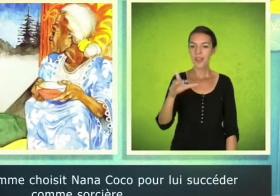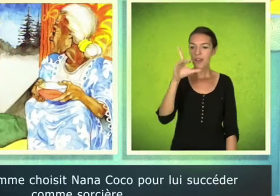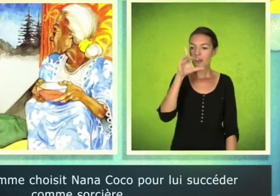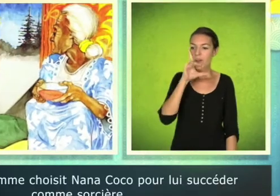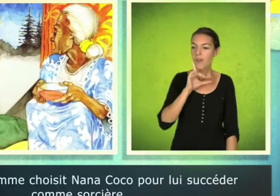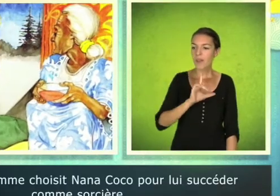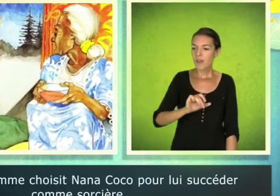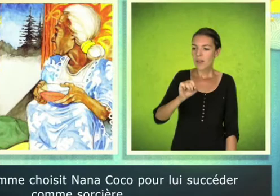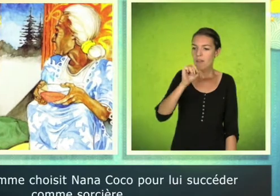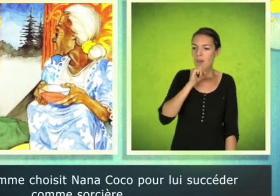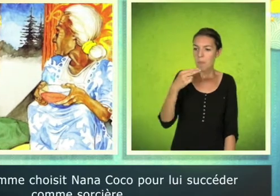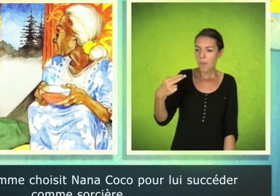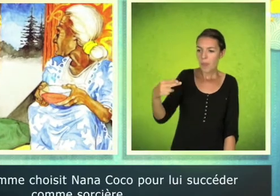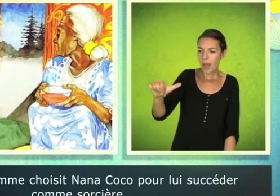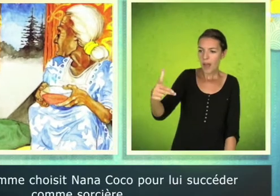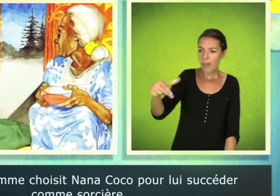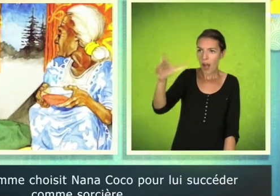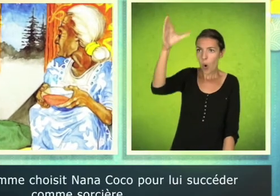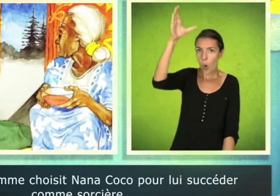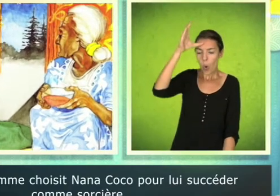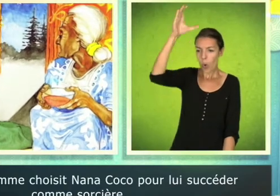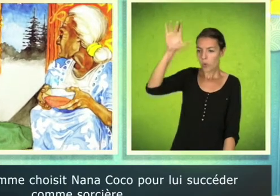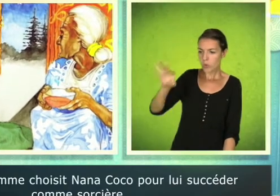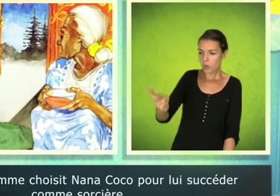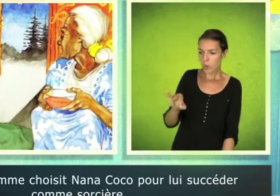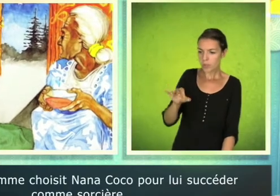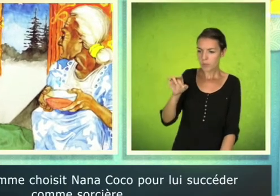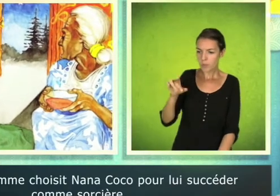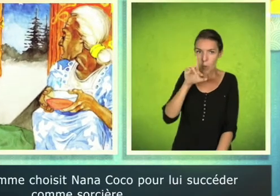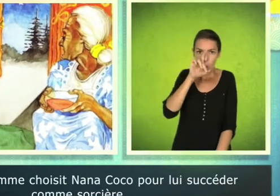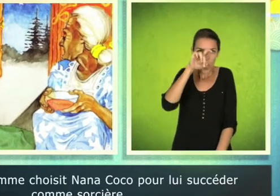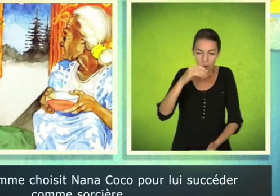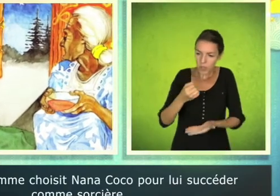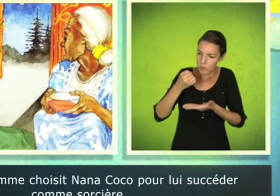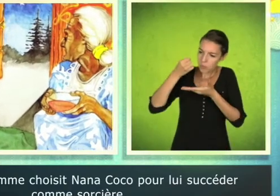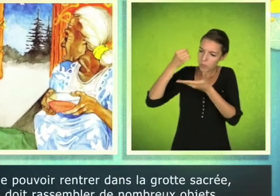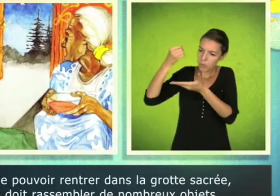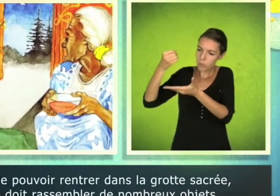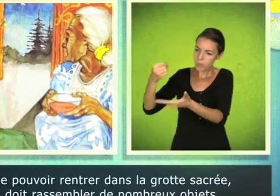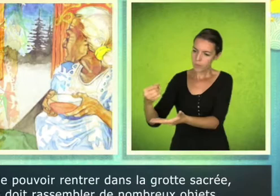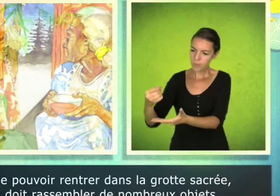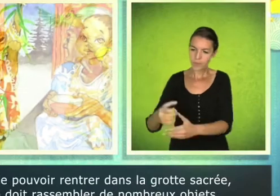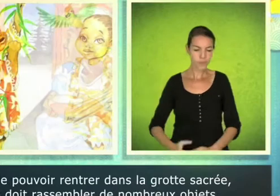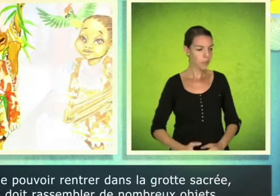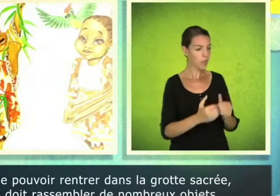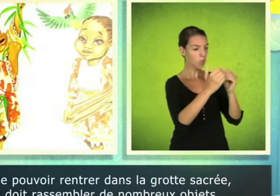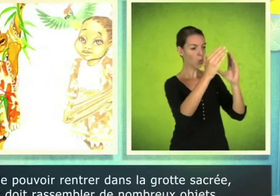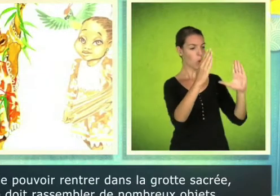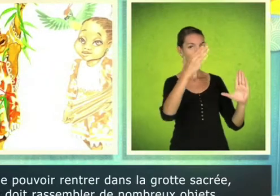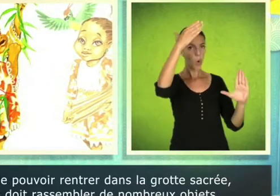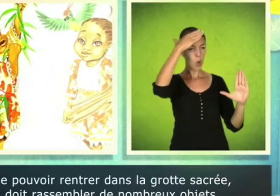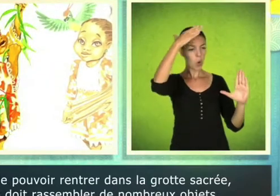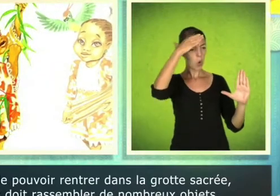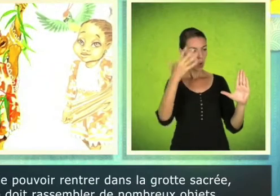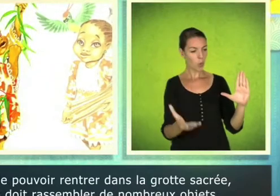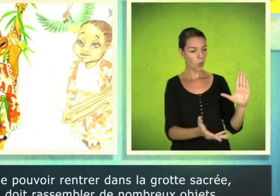Une vieille femme choisit Nana Coco pour lui succéder comme sorcière. Mais avant de pouvoir entrer dans la grotte